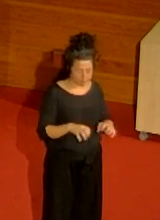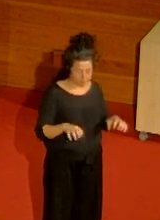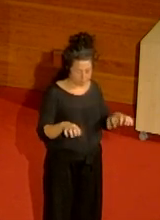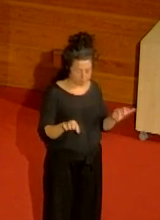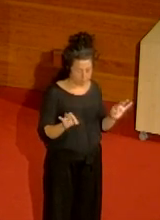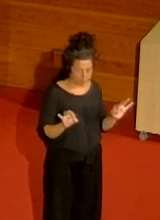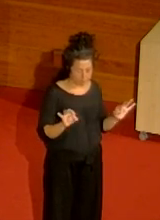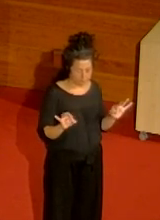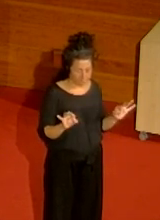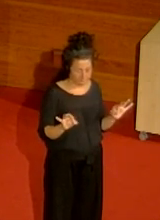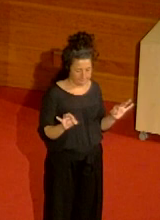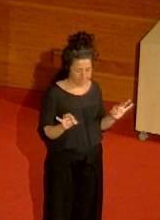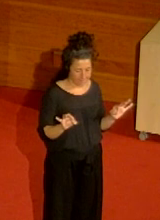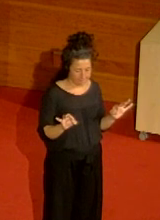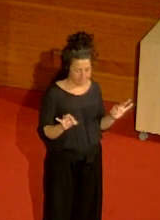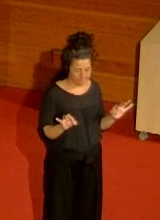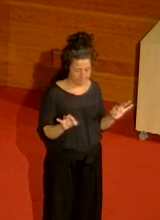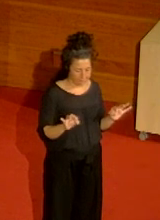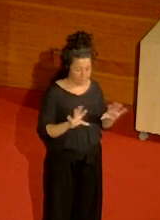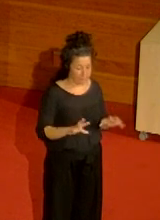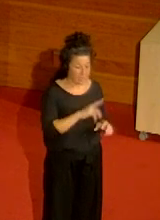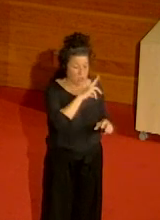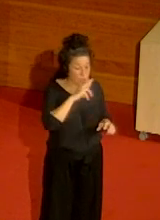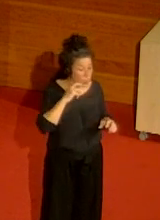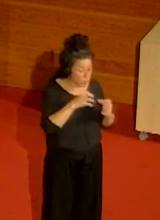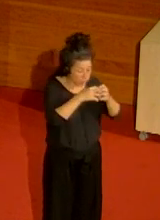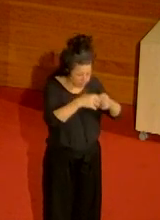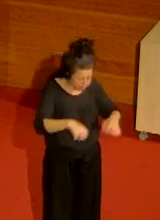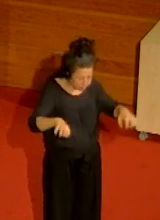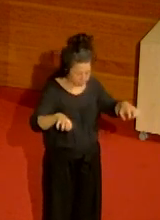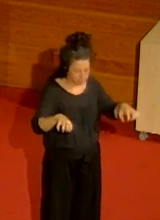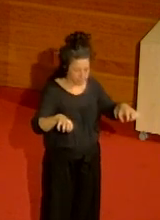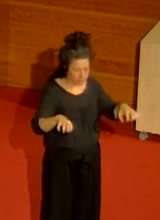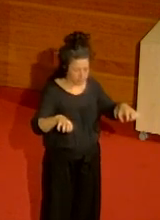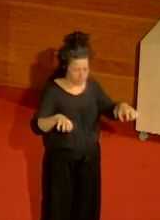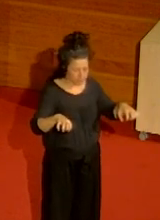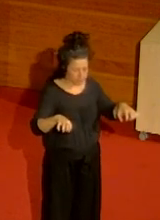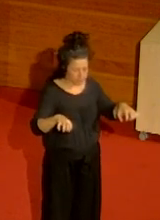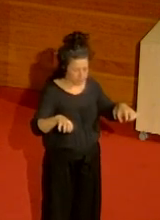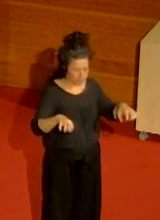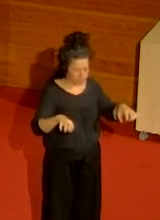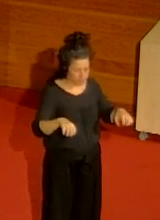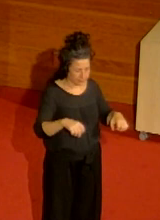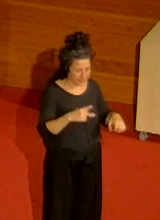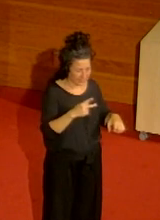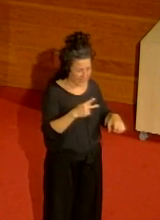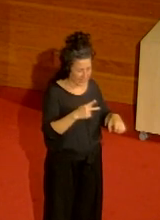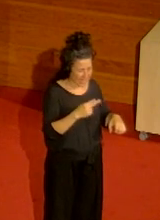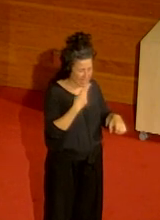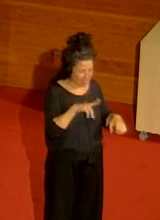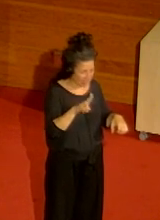el los judíos los que nacidos como les decía antes son los judíos que provienen de Europa